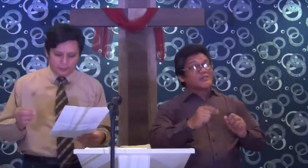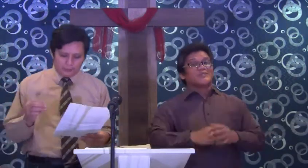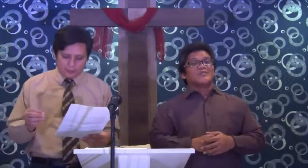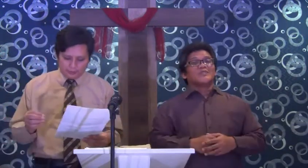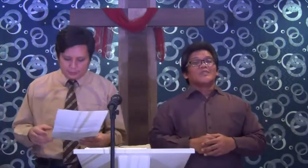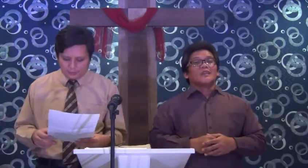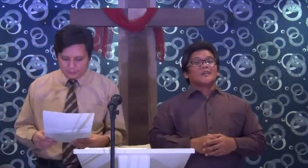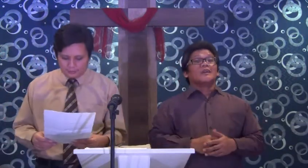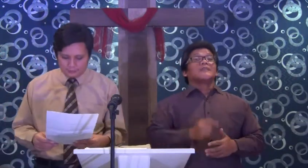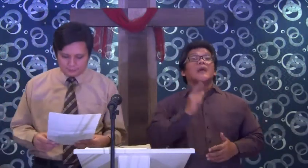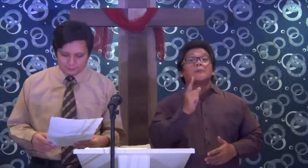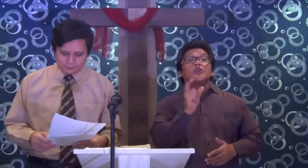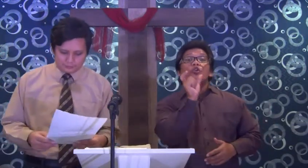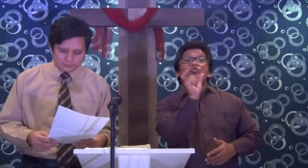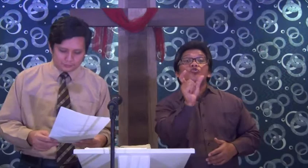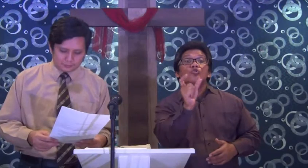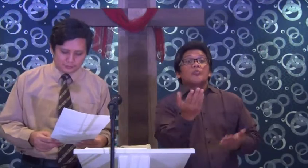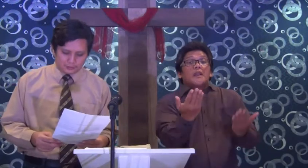Untuk menerima kuasa Allah,